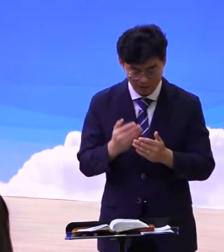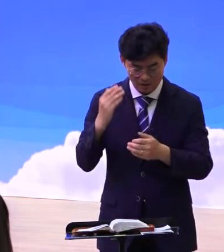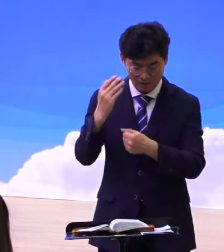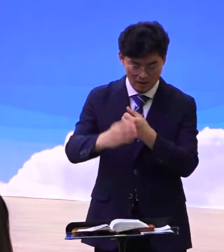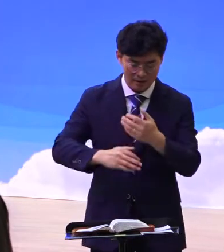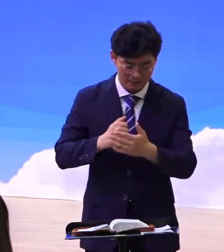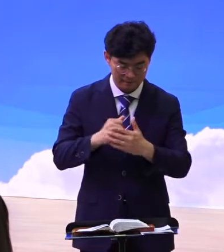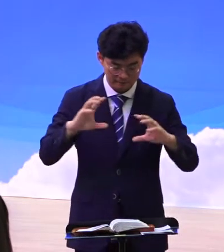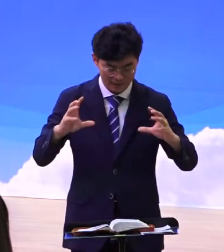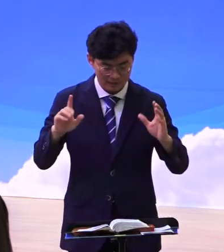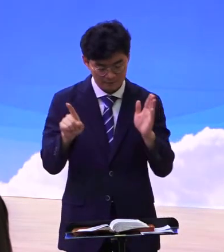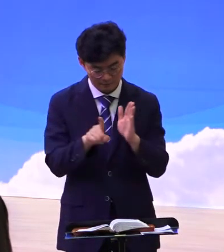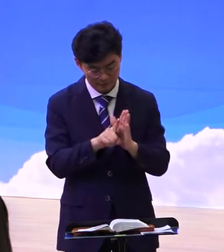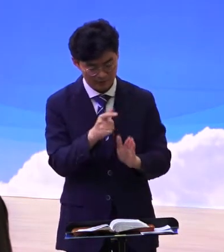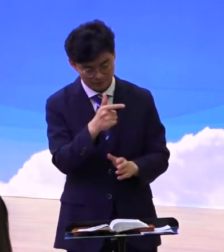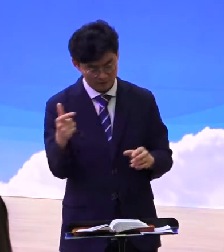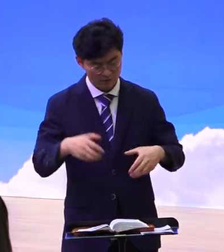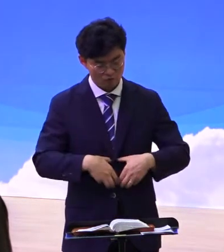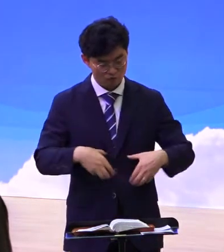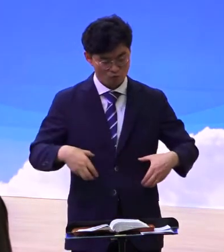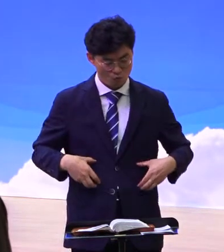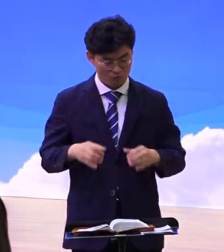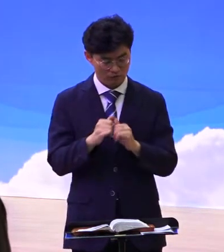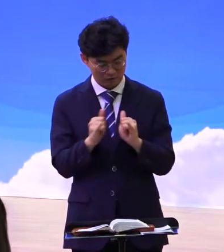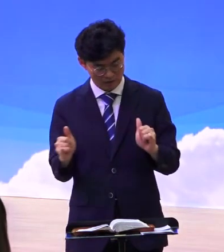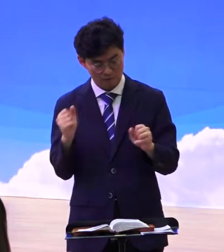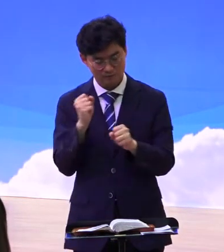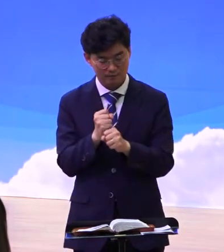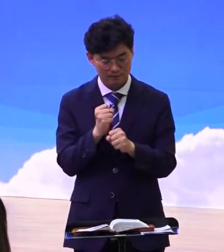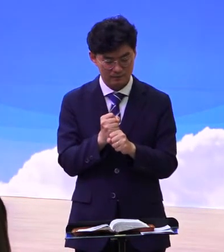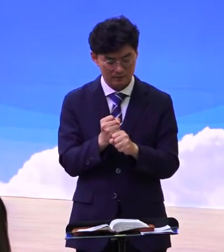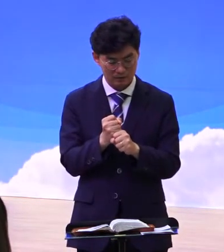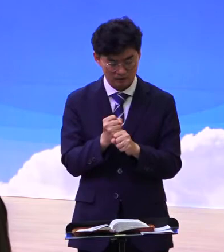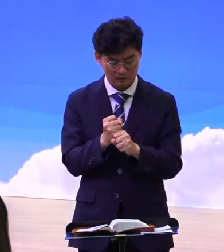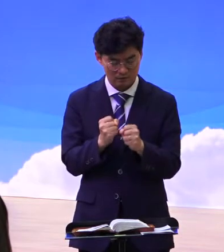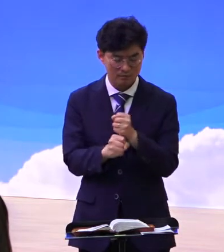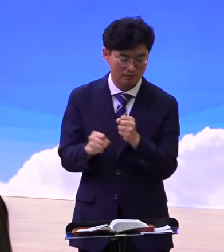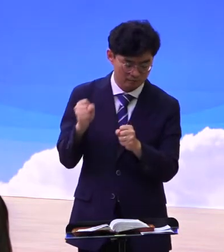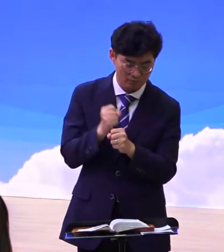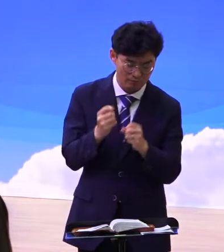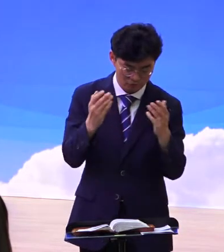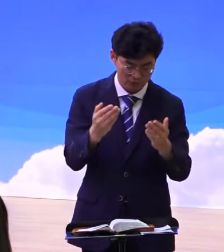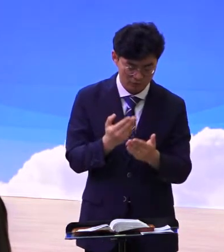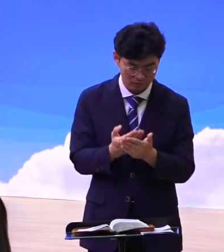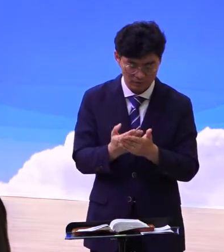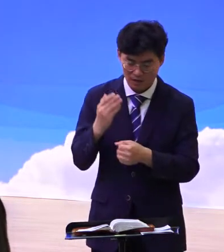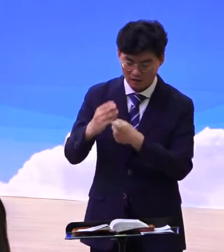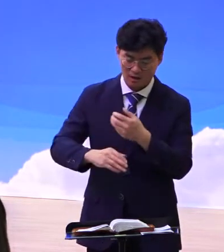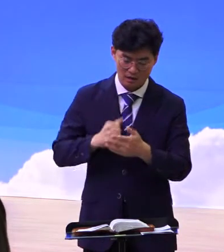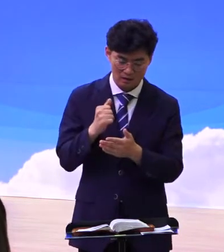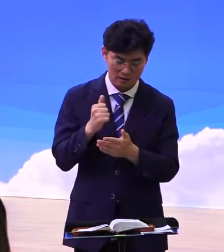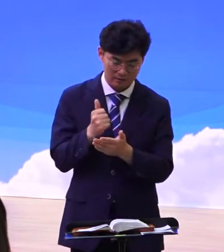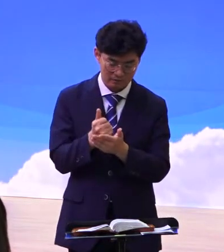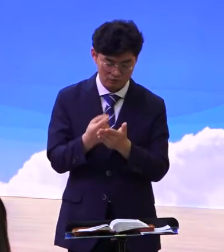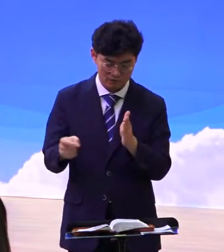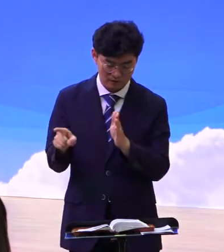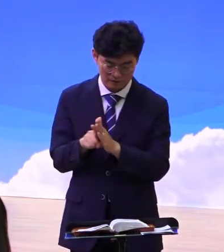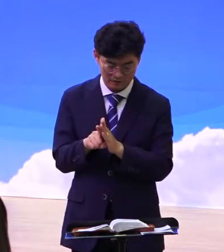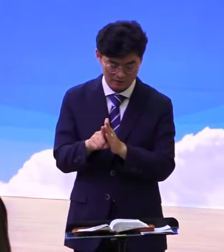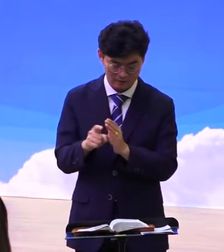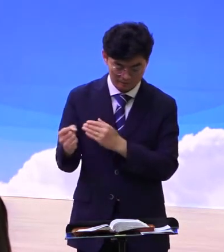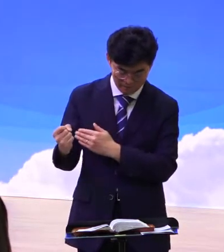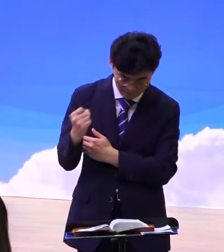나라의 믿음의 큰 용사로 세워주셔서 하나님을 위해서 힘차게 달려가며 그 사명의